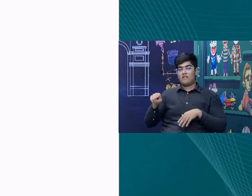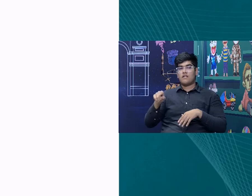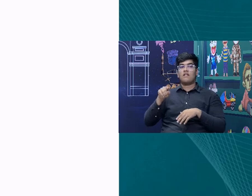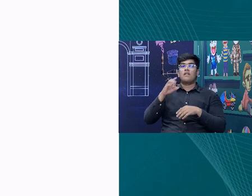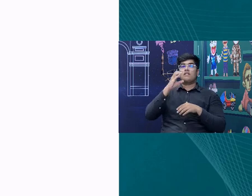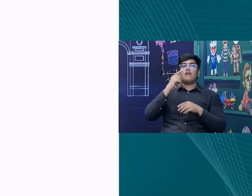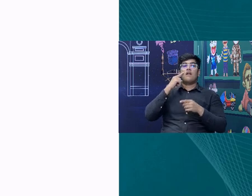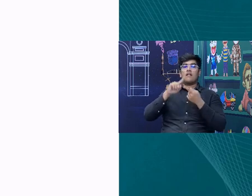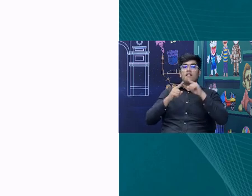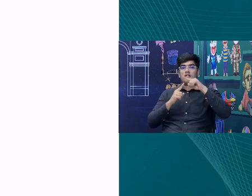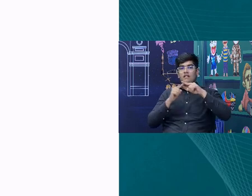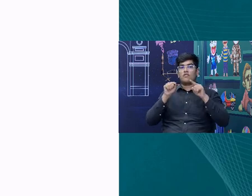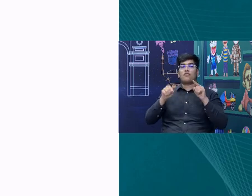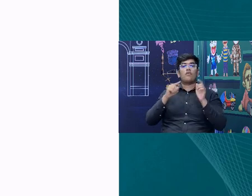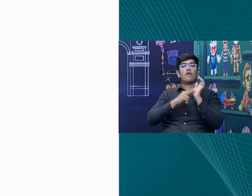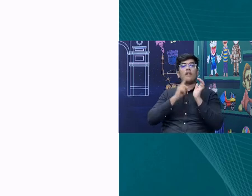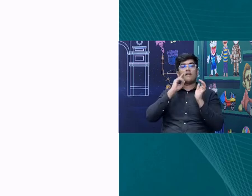की